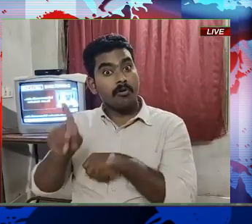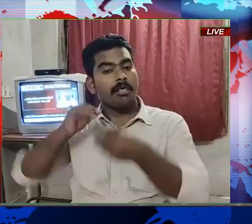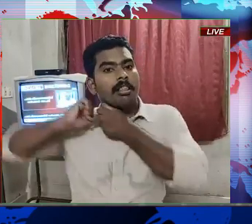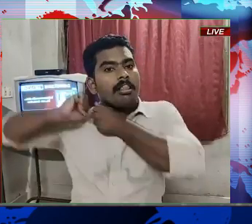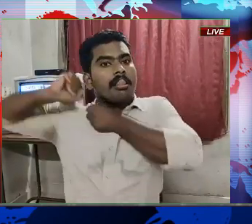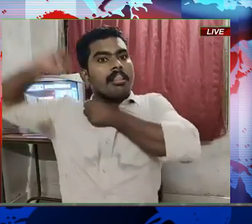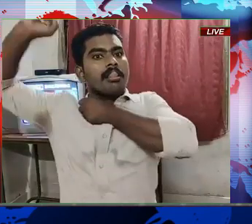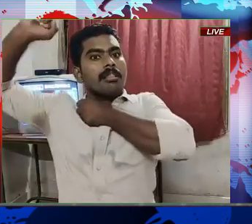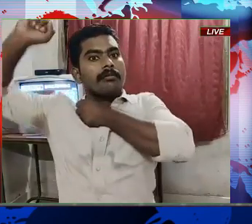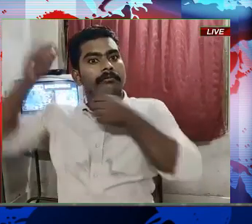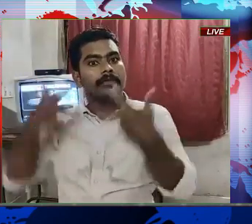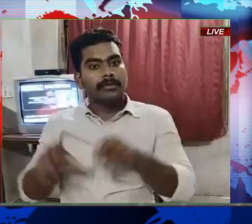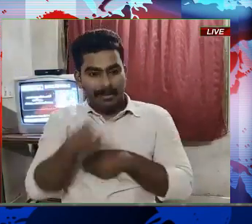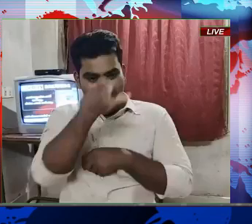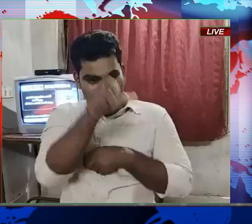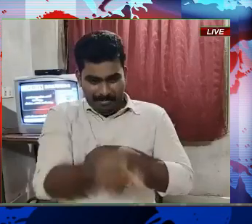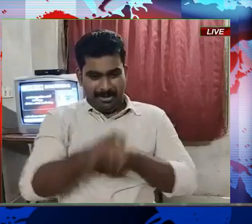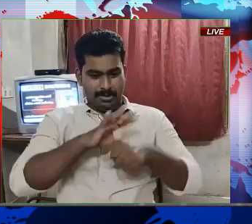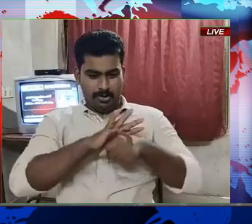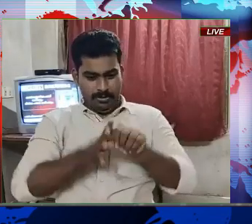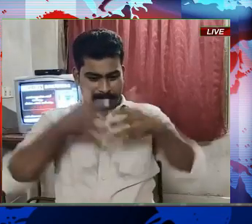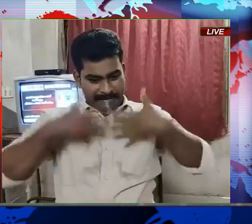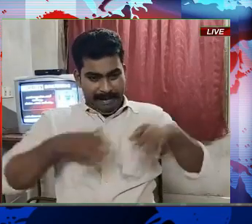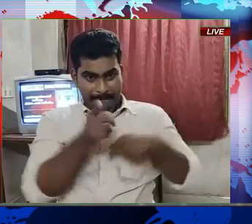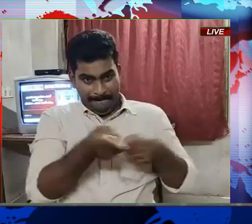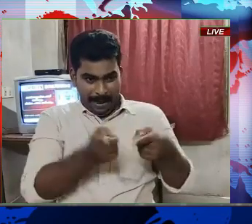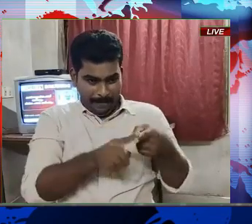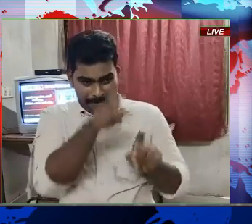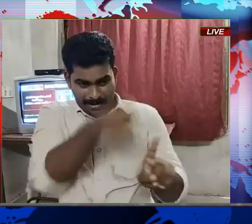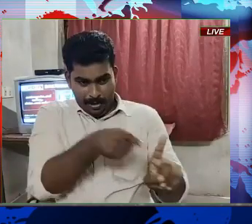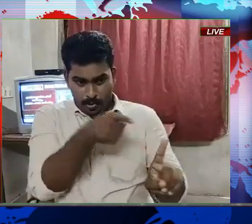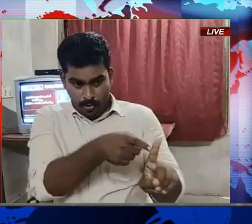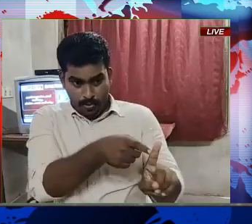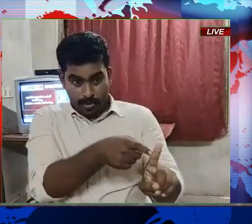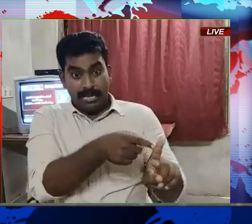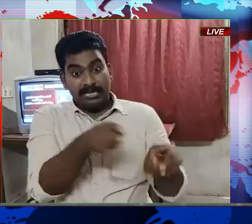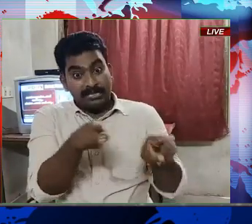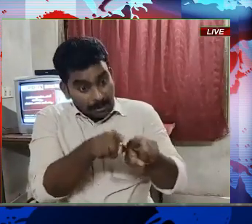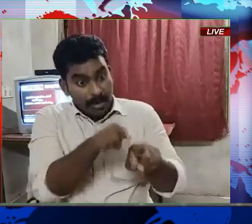പൂർണ്ണമായി മുക്തരാക്കാൻ സഹായിക്കും.